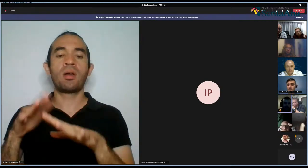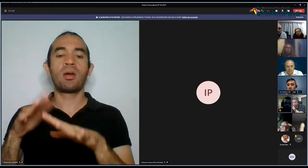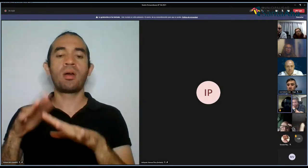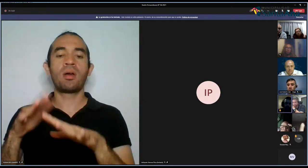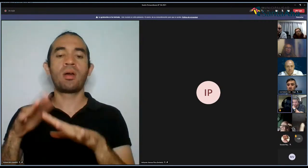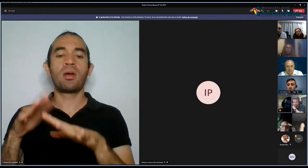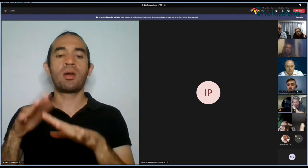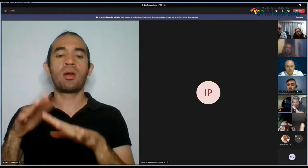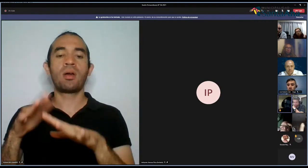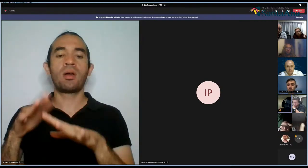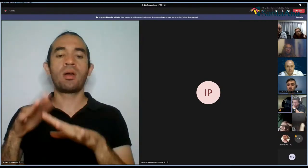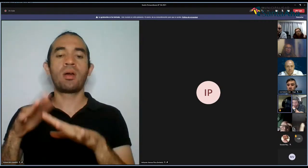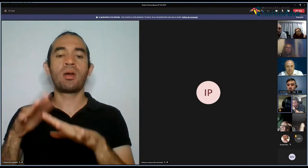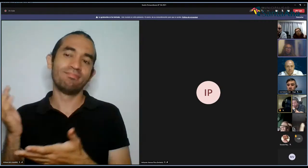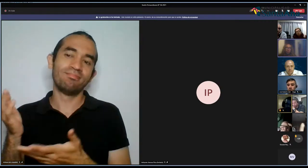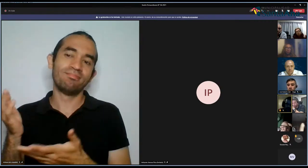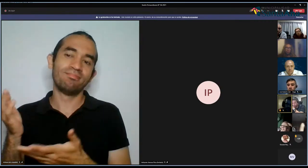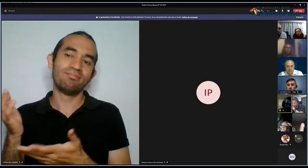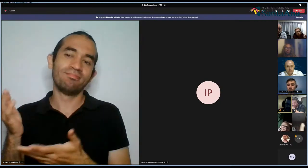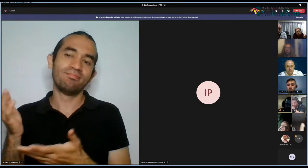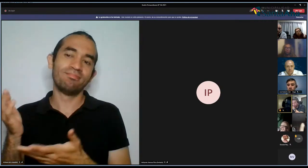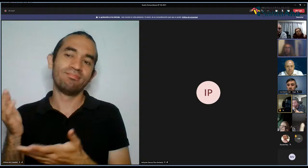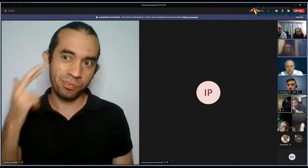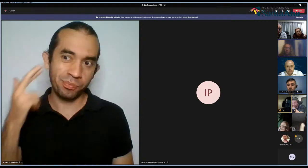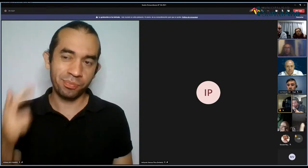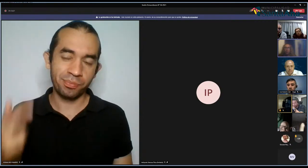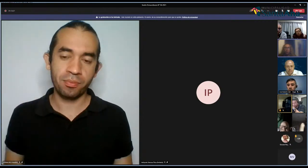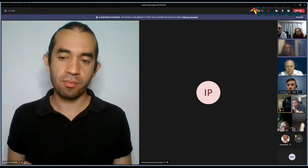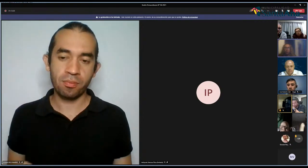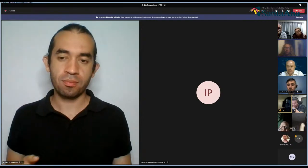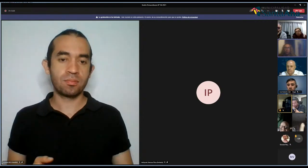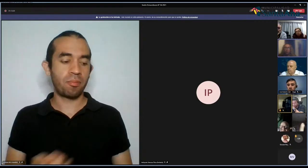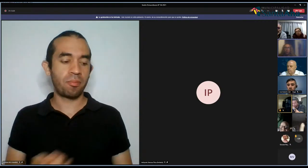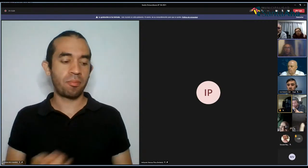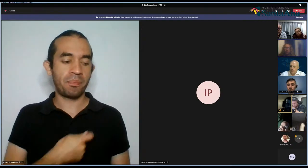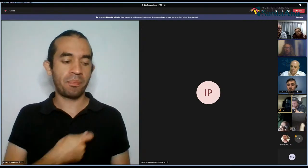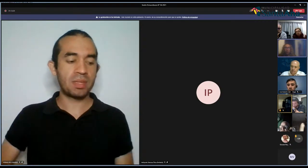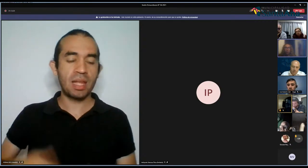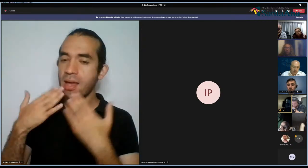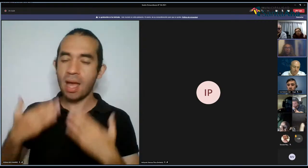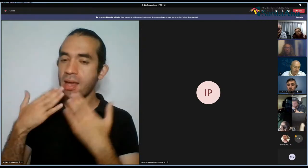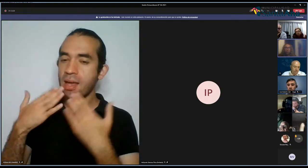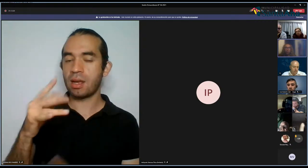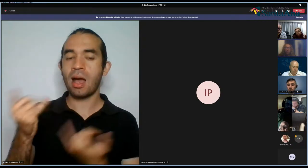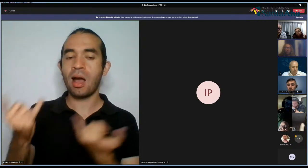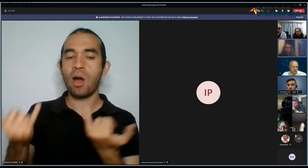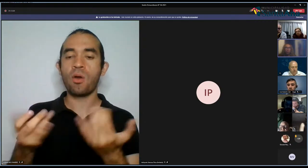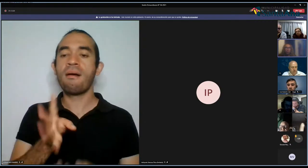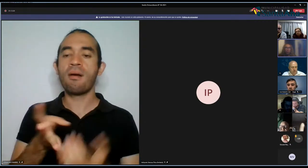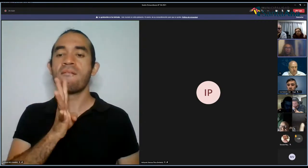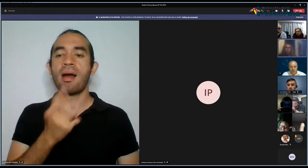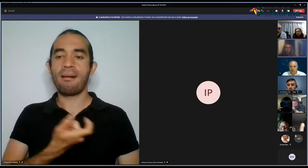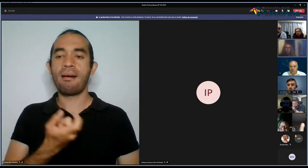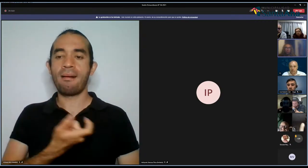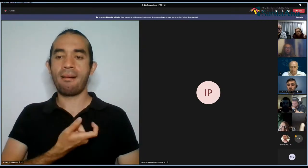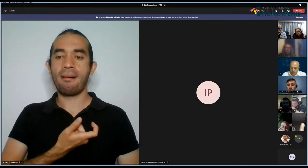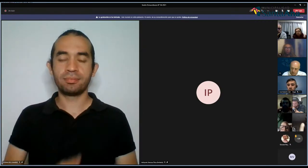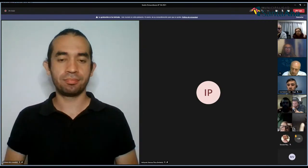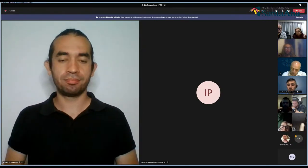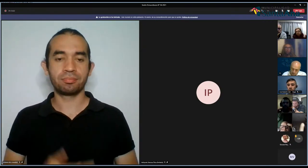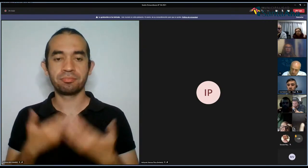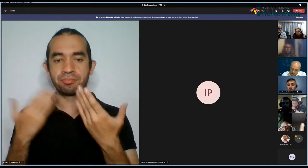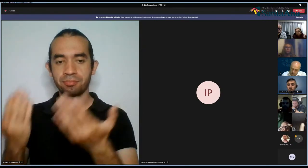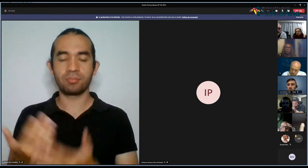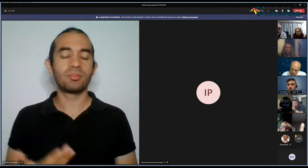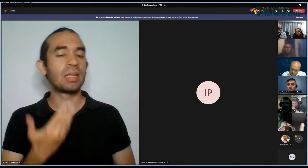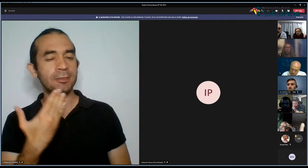por algo y gracias don javier tiene la palabra de don gerardo adelante gracias señora presidenta